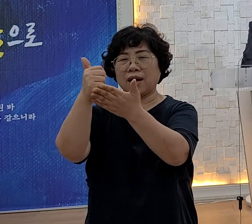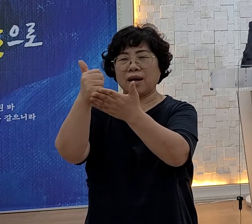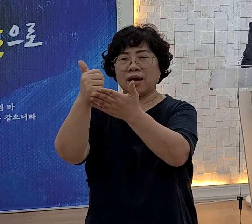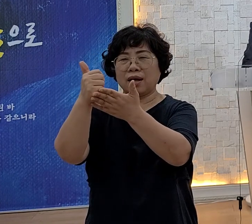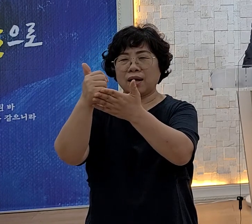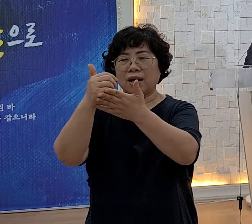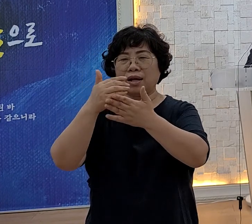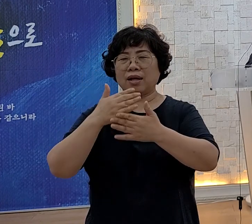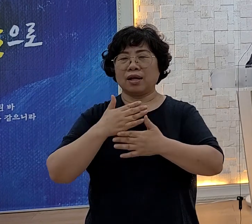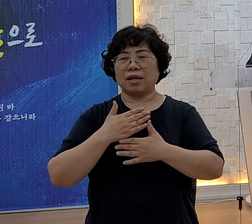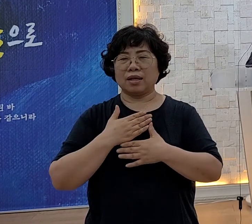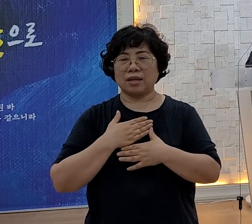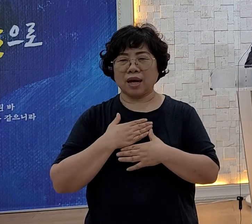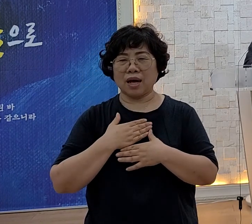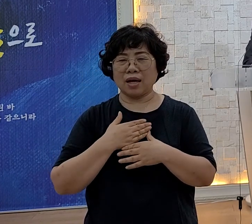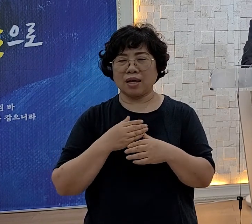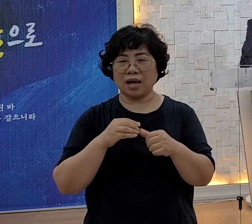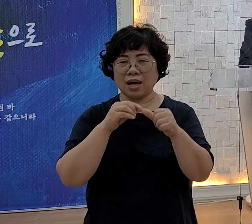여호와,